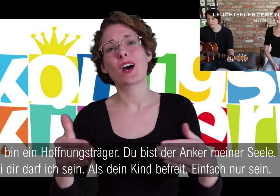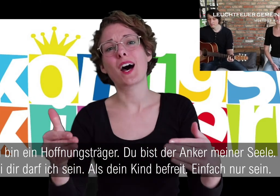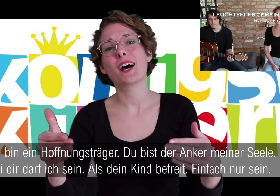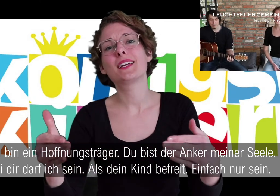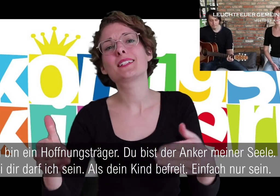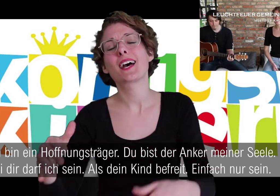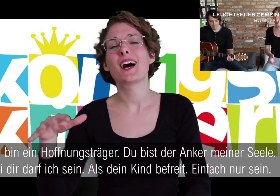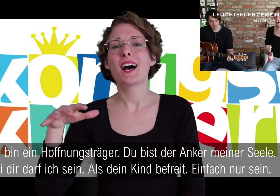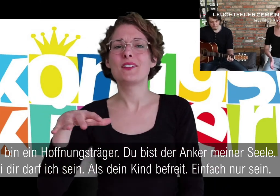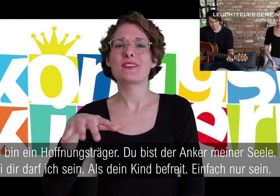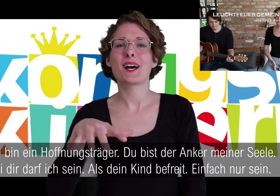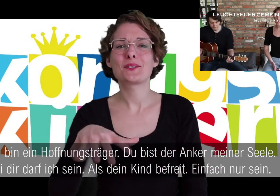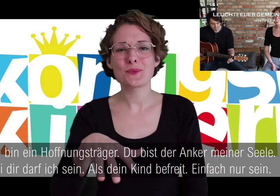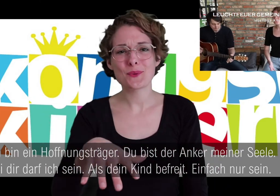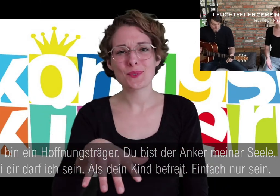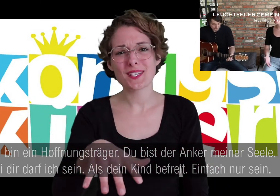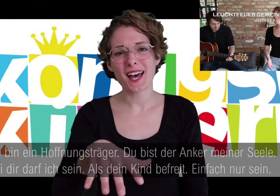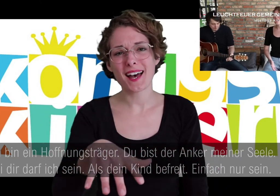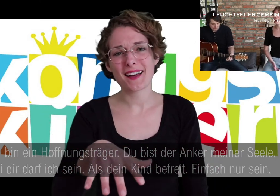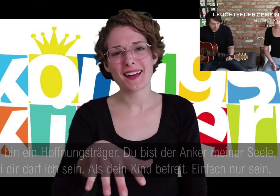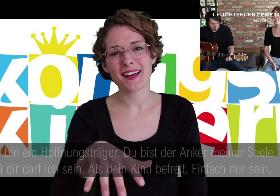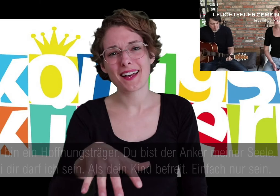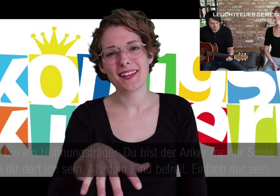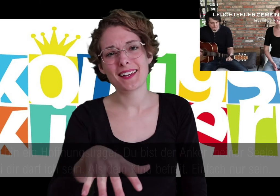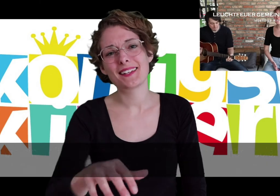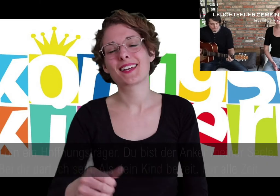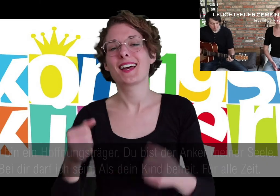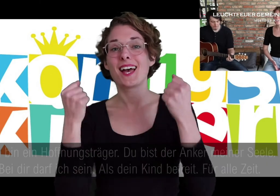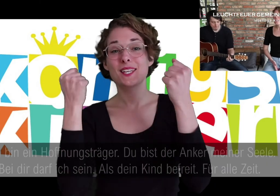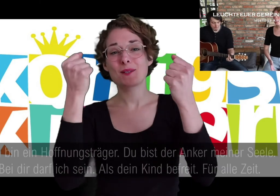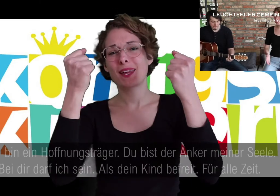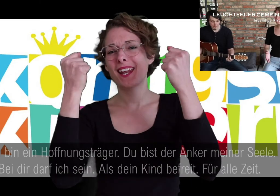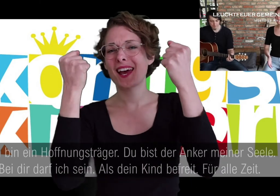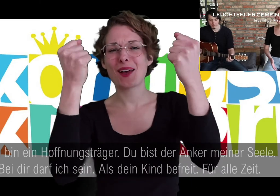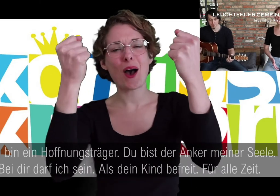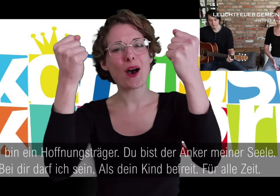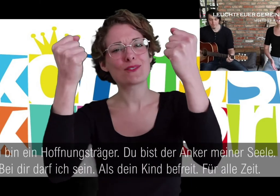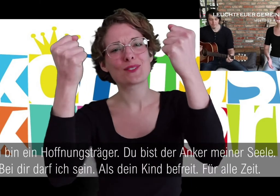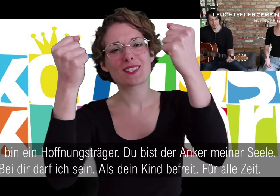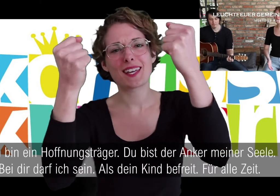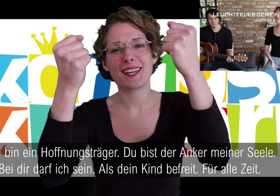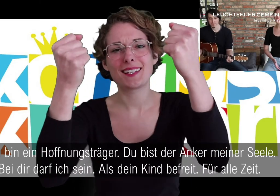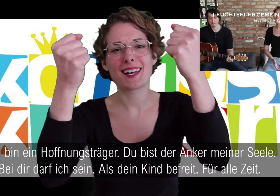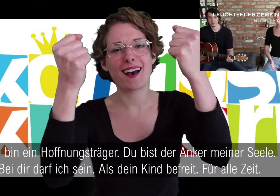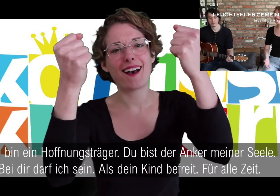Kind befreit, einfach nur sein. Ich bin ein